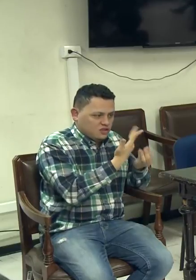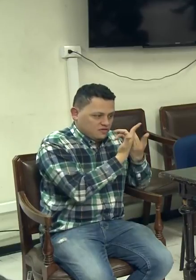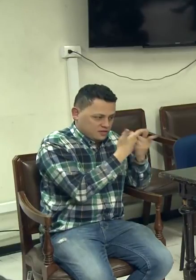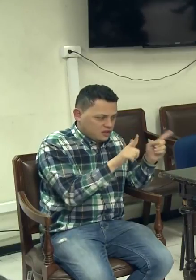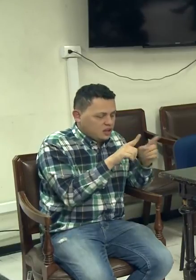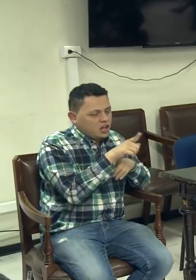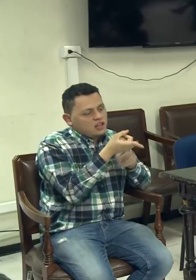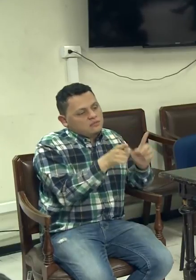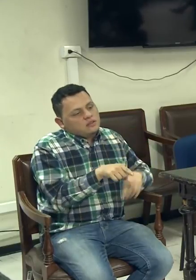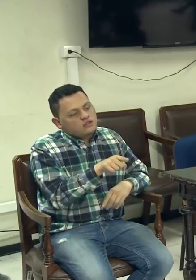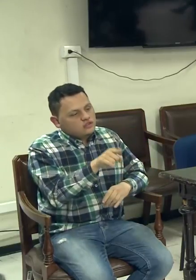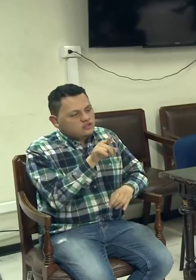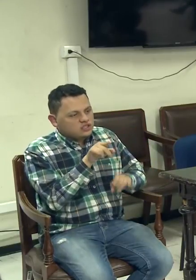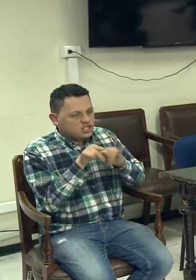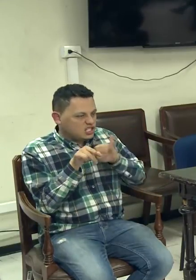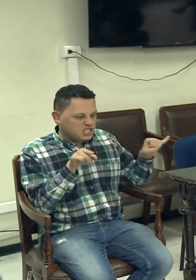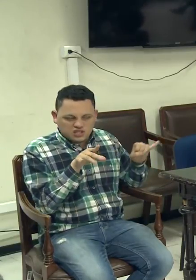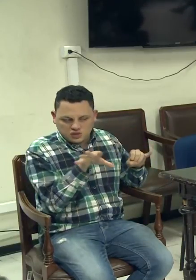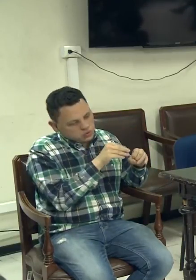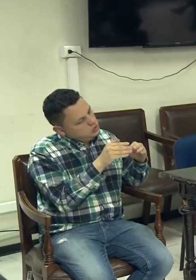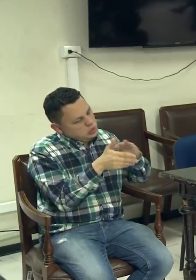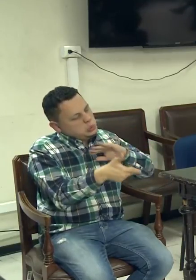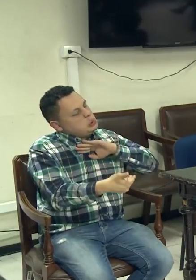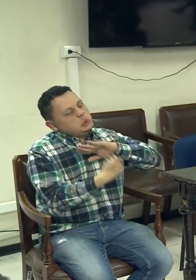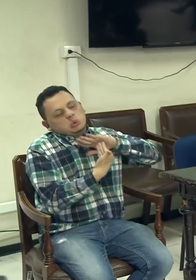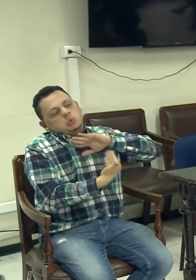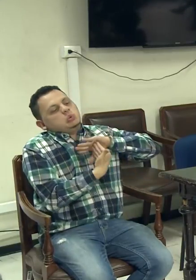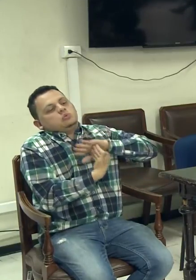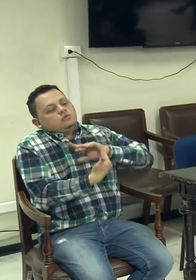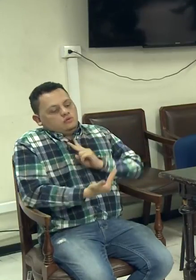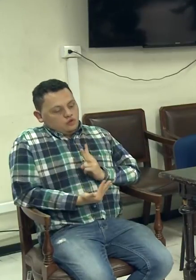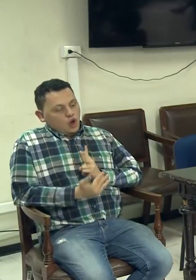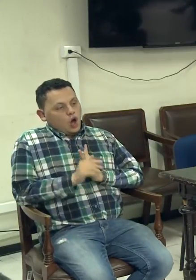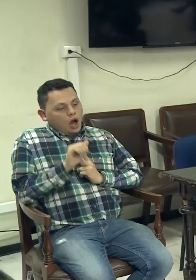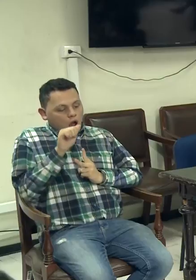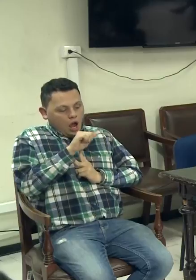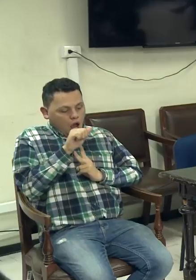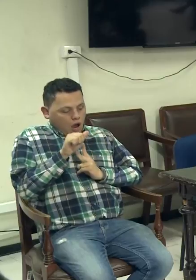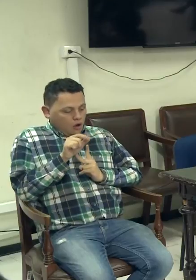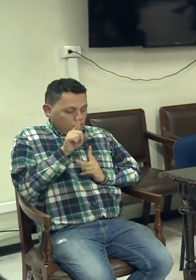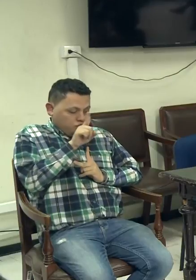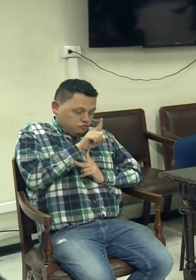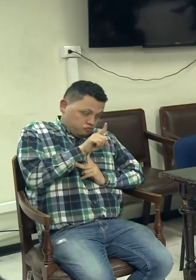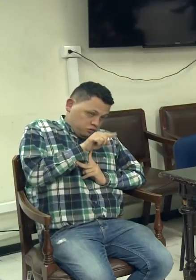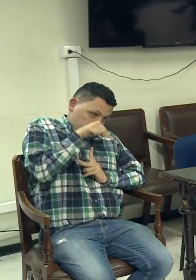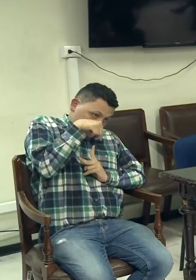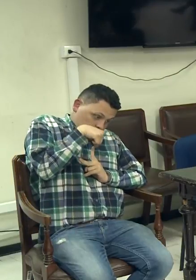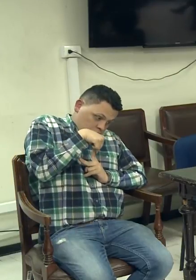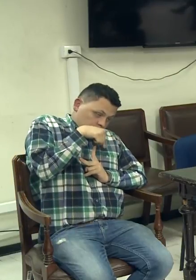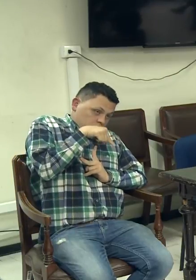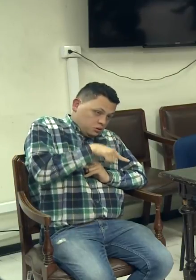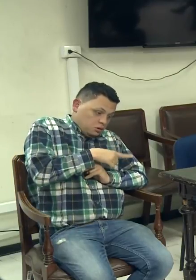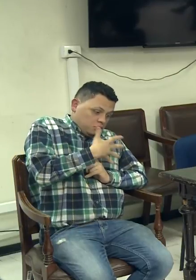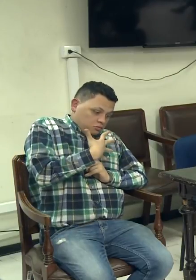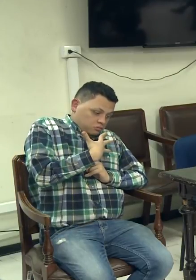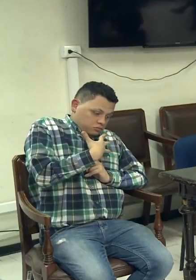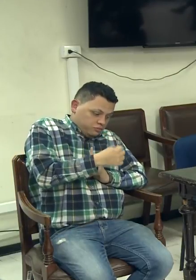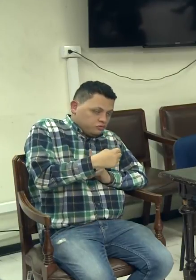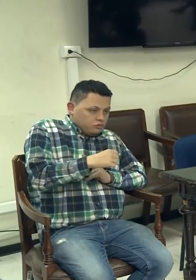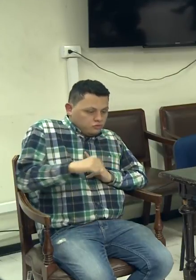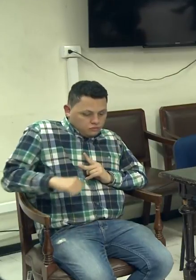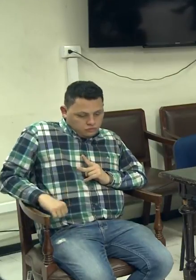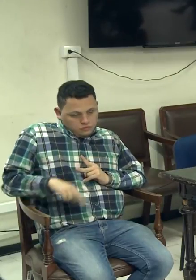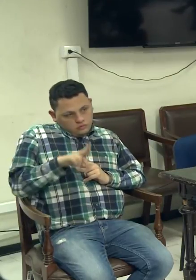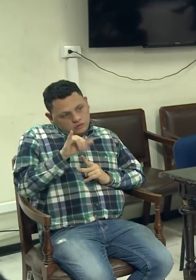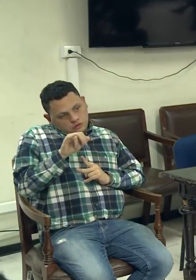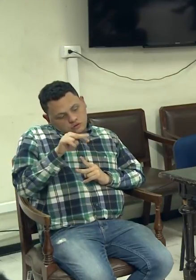los maoístas, todos contra dos mujeres, una a la que le habían quitado un riñón y